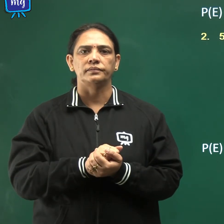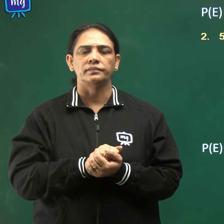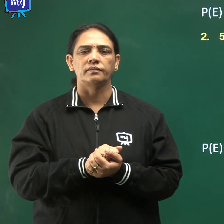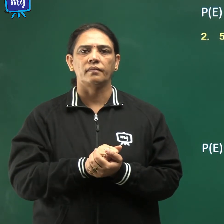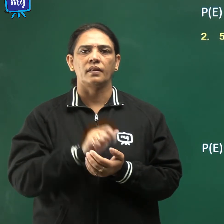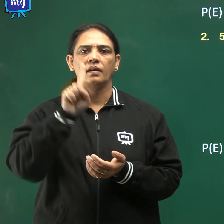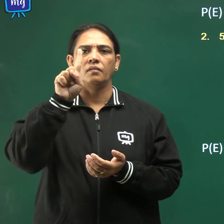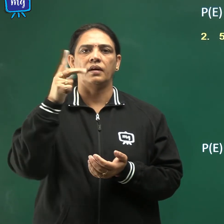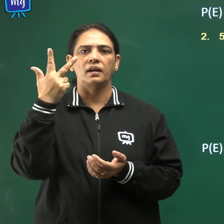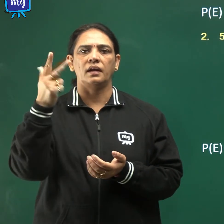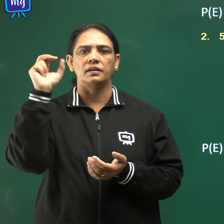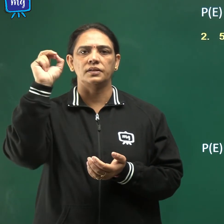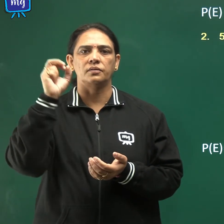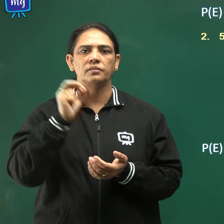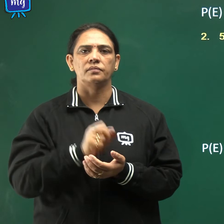कि 106